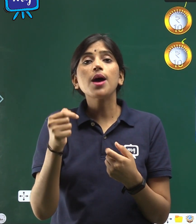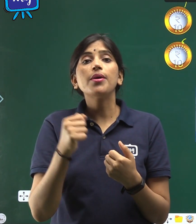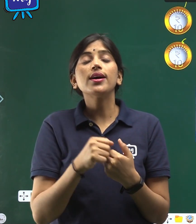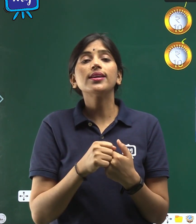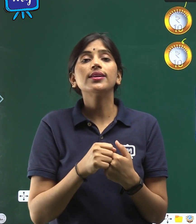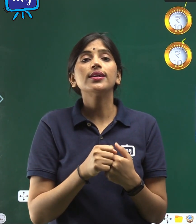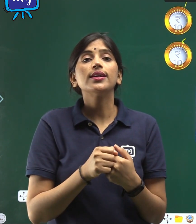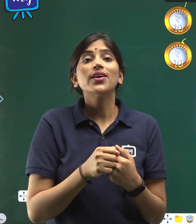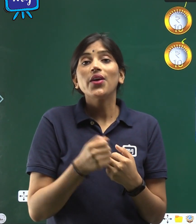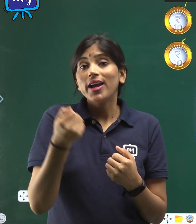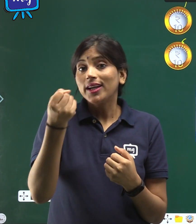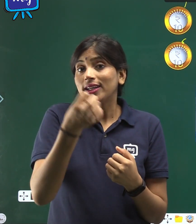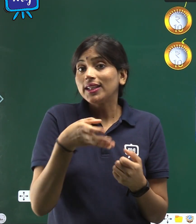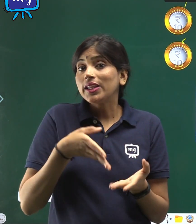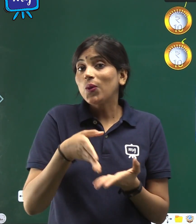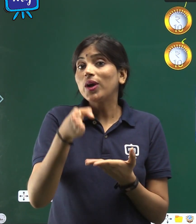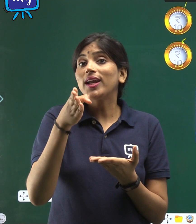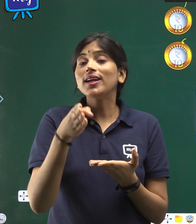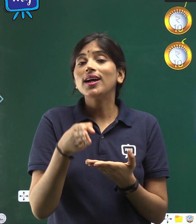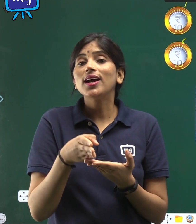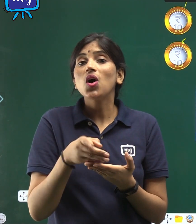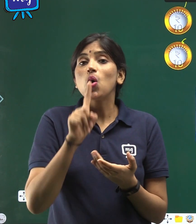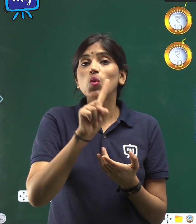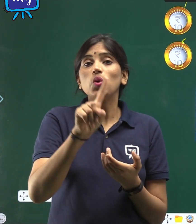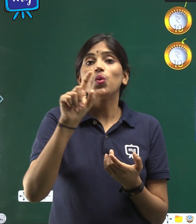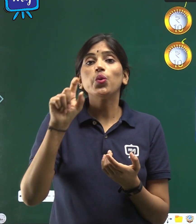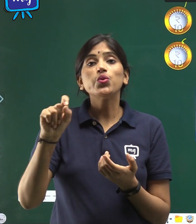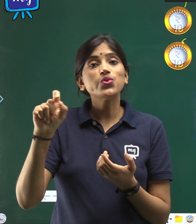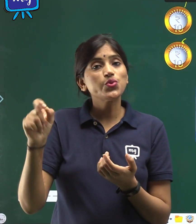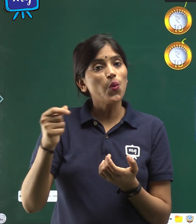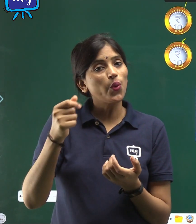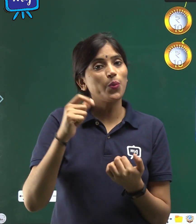बराबर कितने हो गए? 100 रुपए।